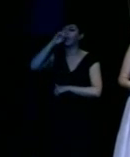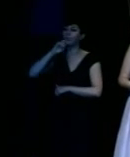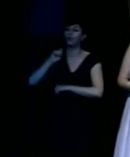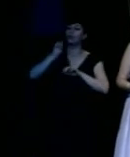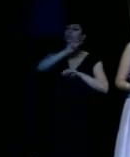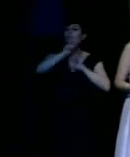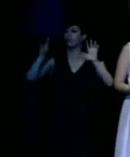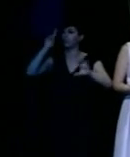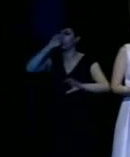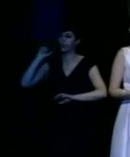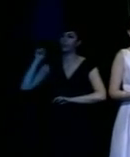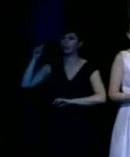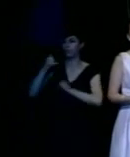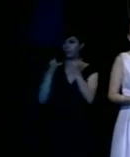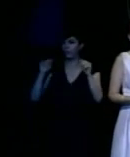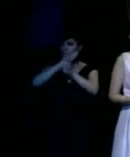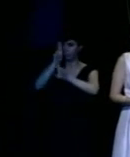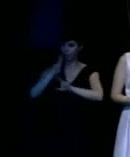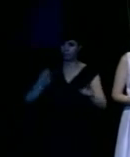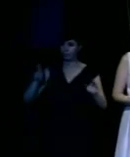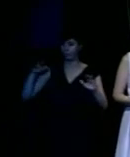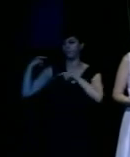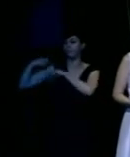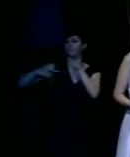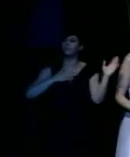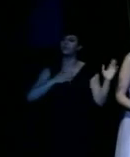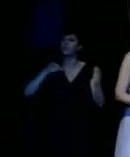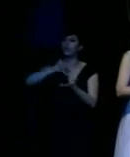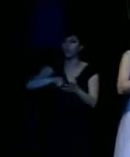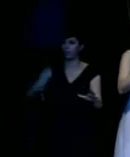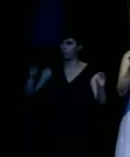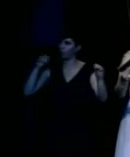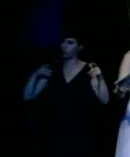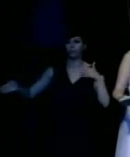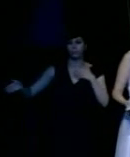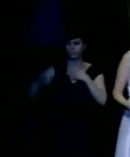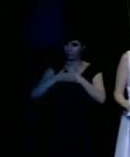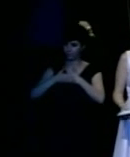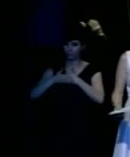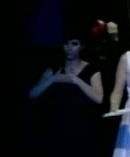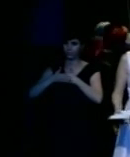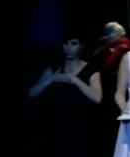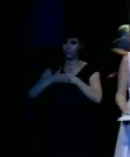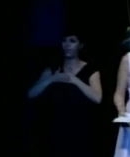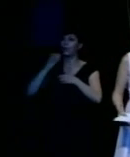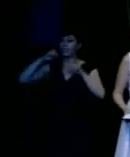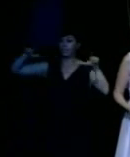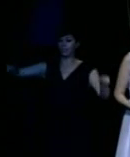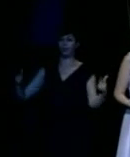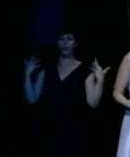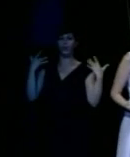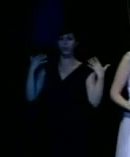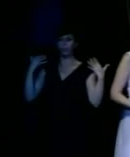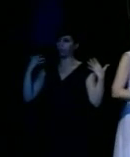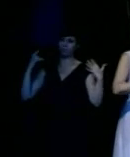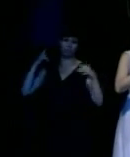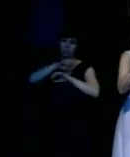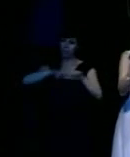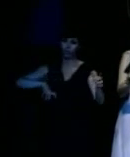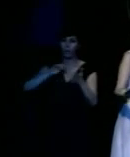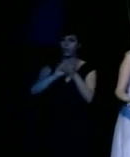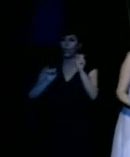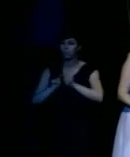38ª edición del Festival Internacional de Folclore Ciudad de Burgos. Cuando lo hacemos al aire libre, que ha sido casi siempre, pues